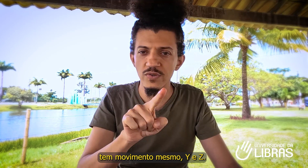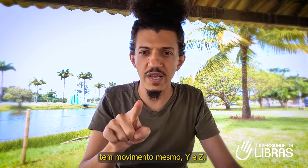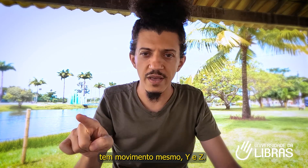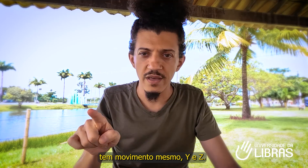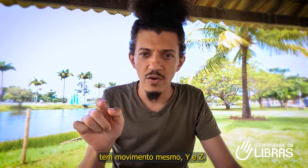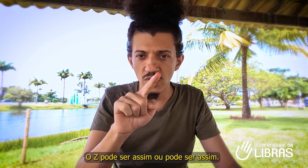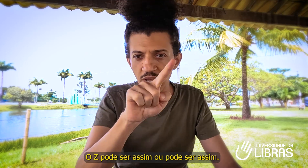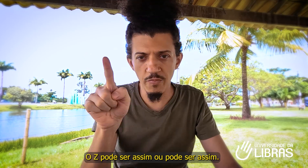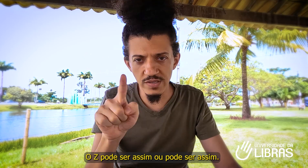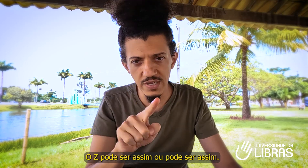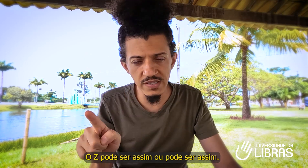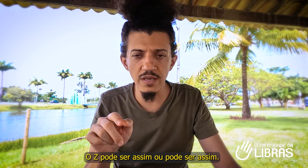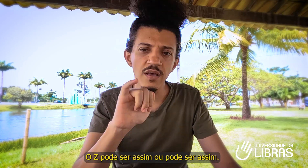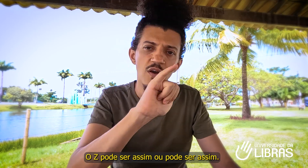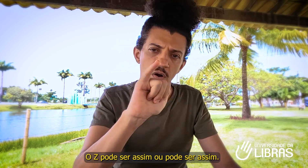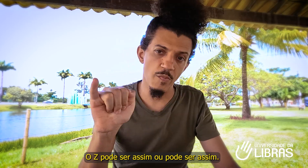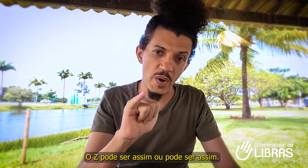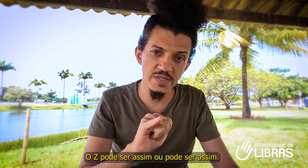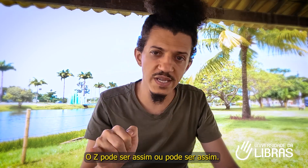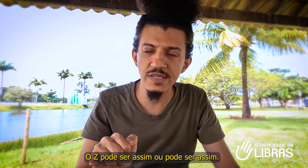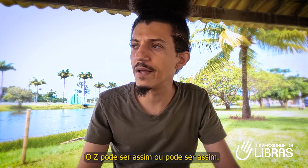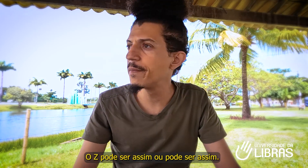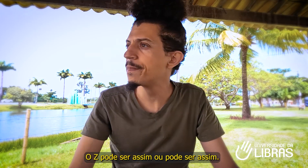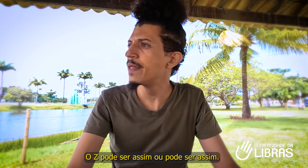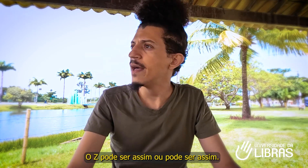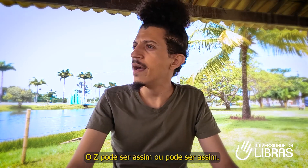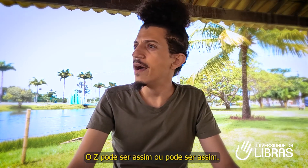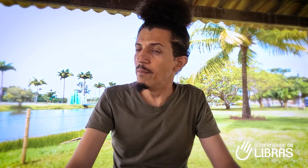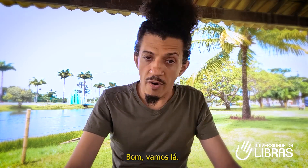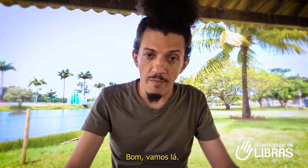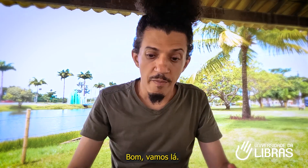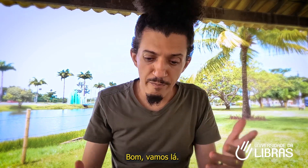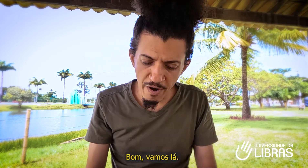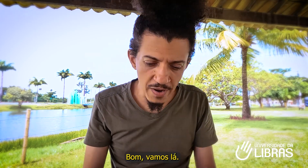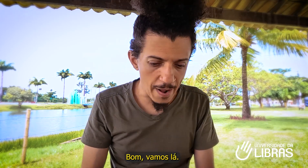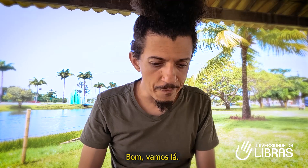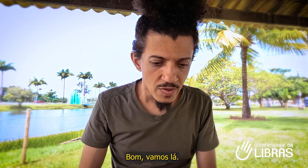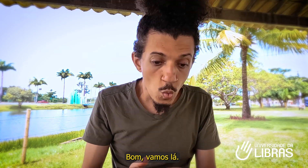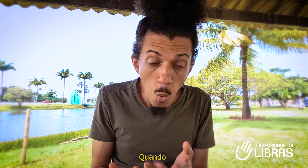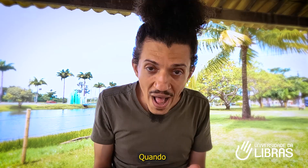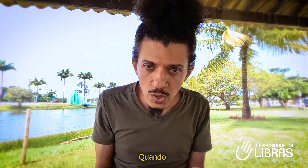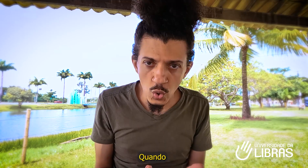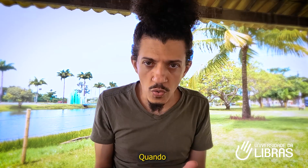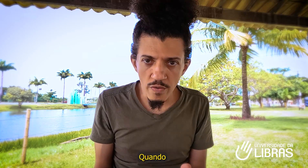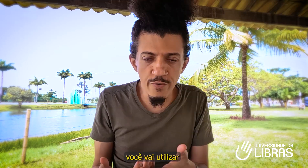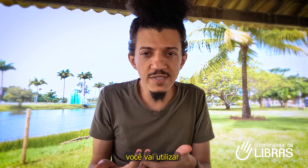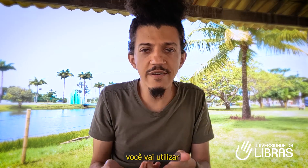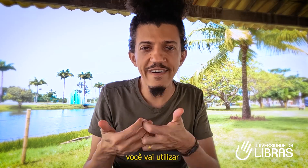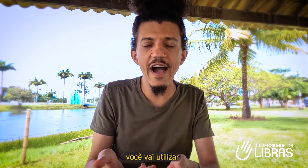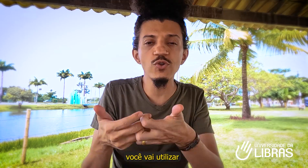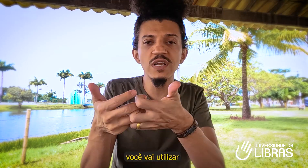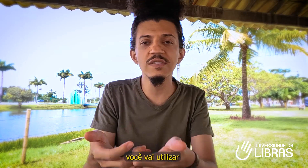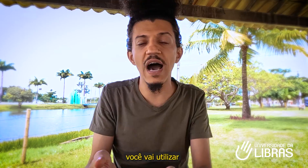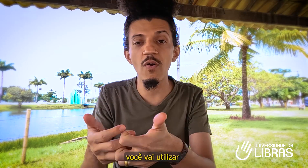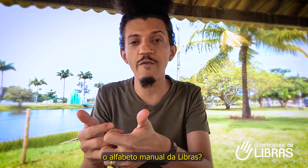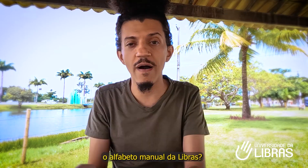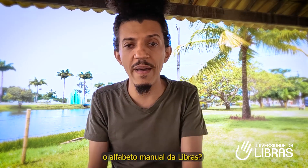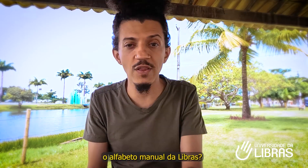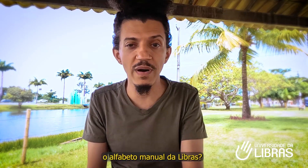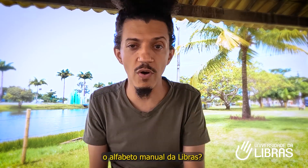Z. O Z pode ser assim, ou pode ser assim. Bom, vamos lá. Quando você vai utilizar o alfabeto manual